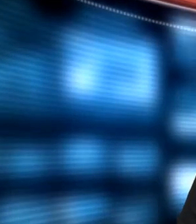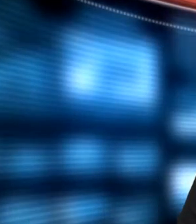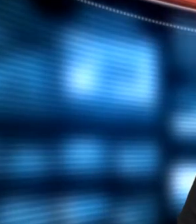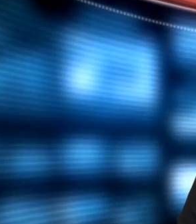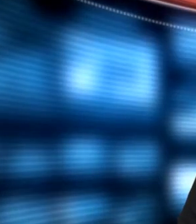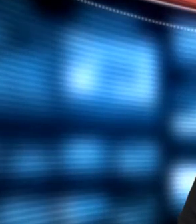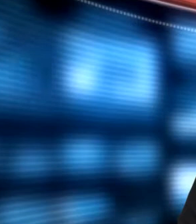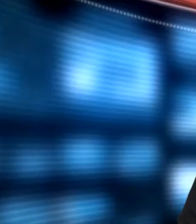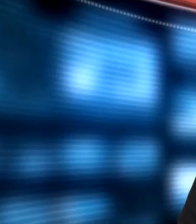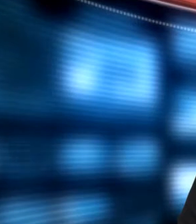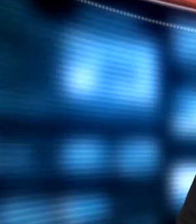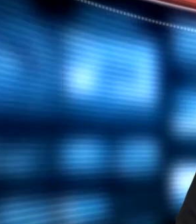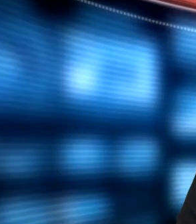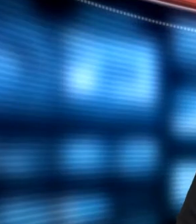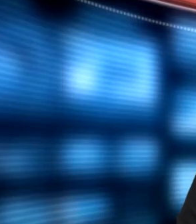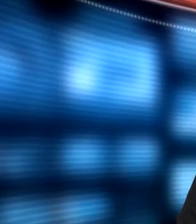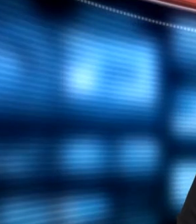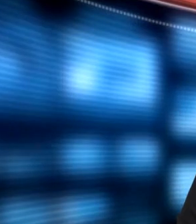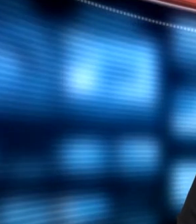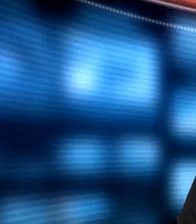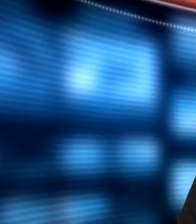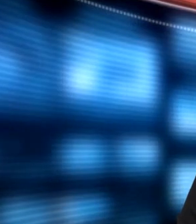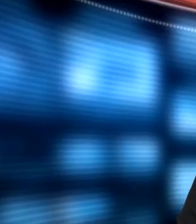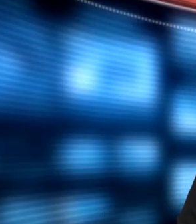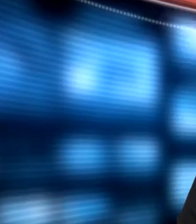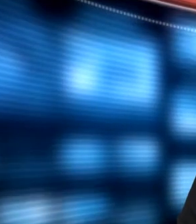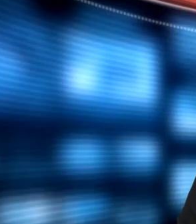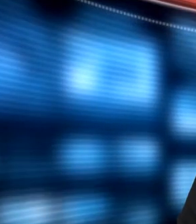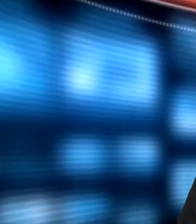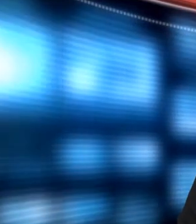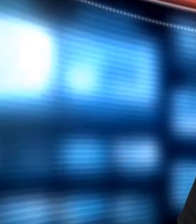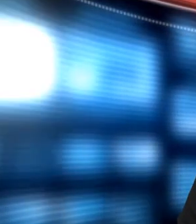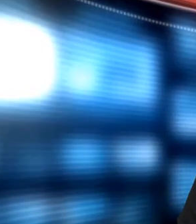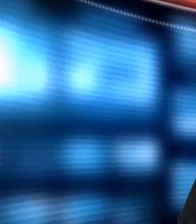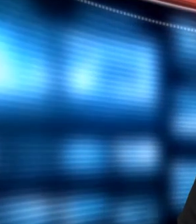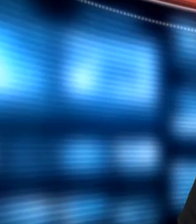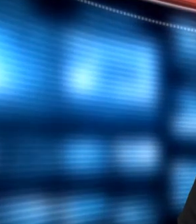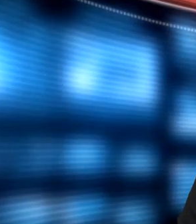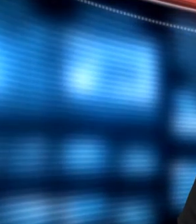24. Ci fermiamo con questa edizione, torneremo con le altre nel corso della giornata. Rimanete con noi, alla prossima.